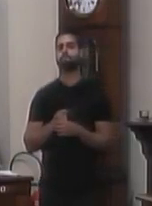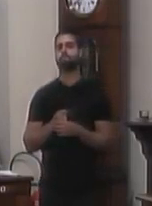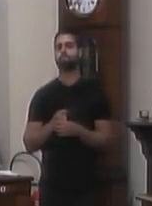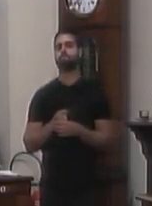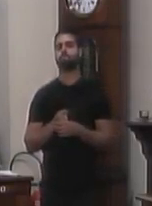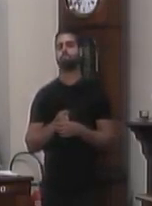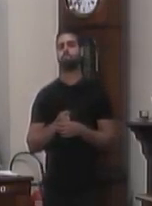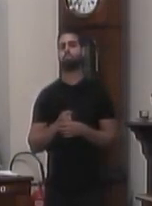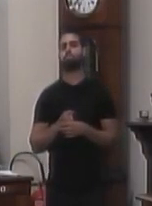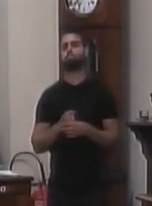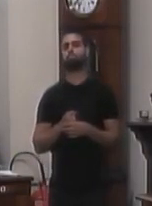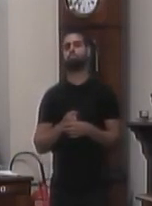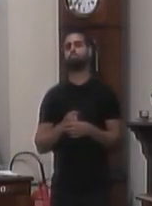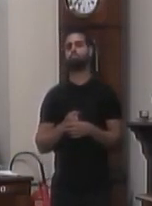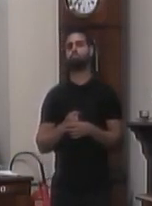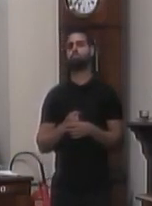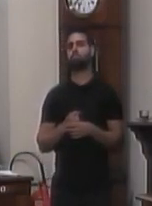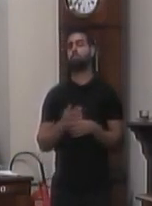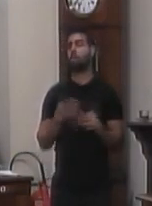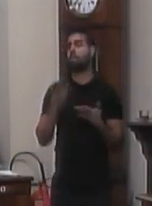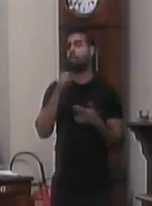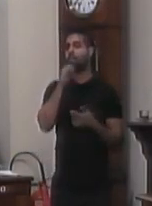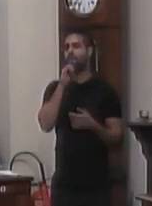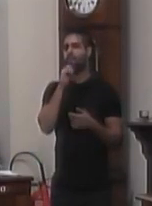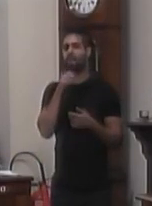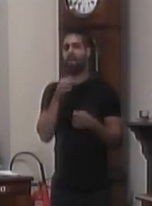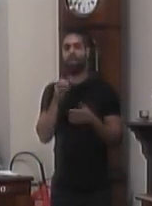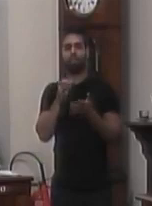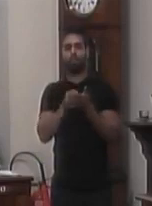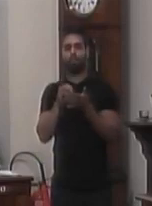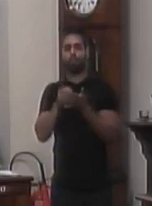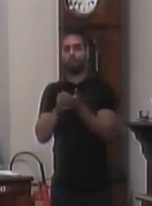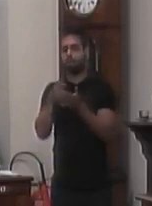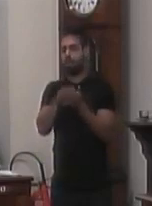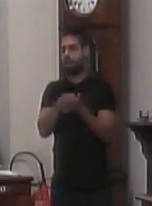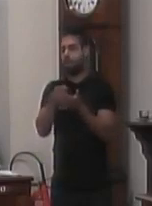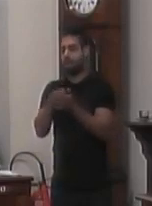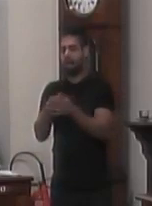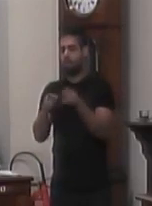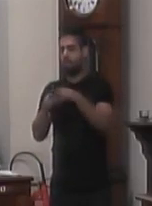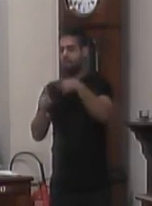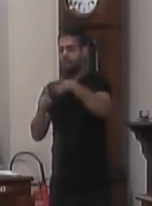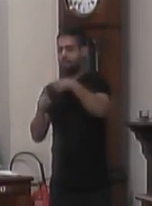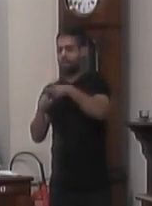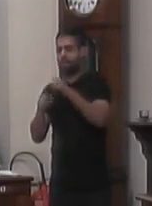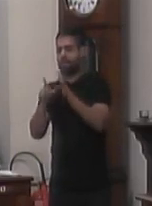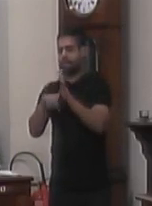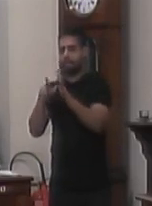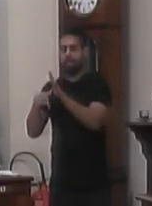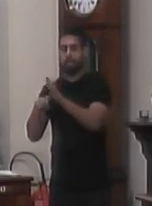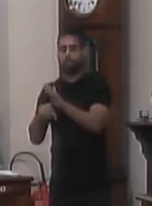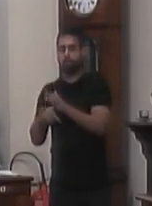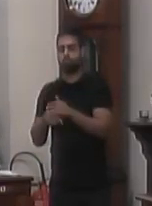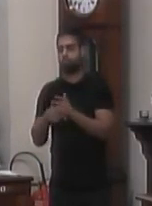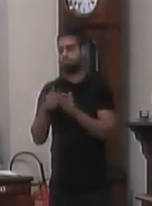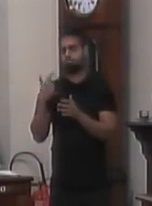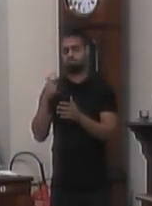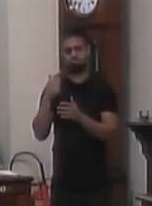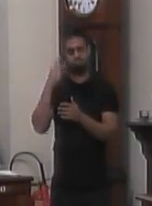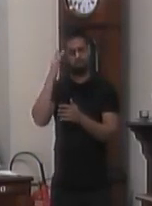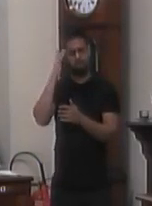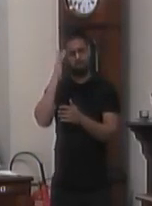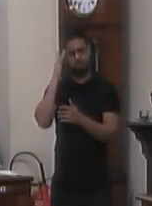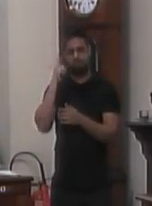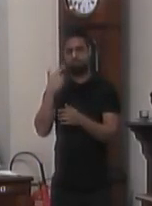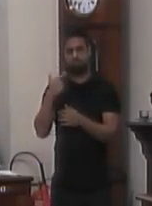de exorbitante, de falar, está devendo isso não sei quantos meses. A gente não tem essa situação lá. Eu não vejo